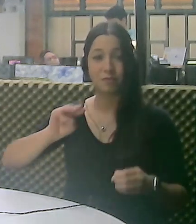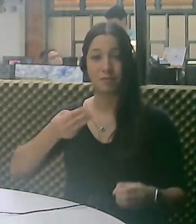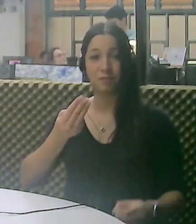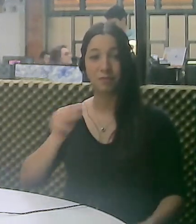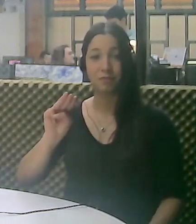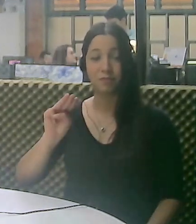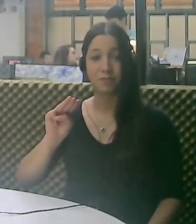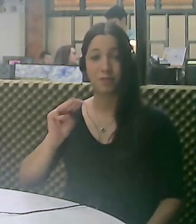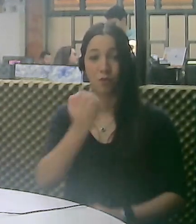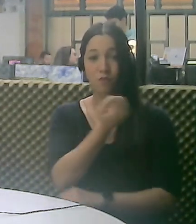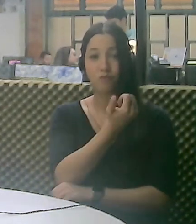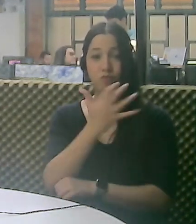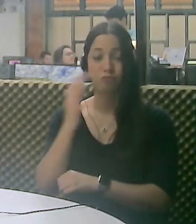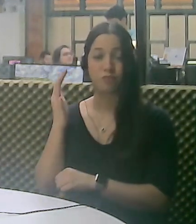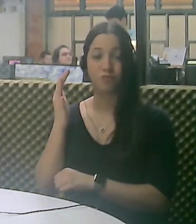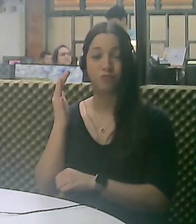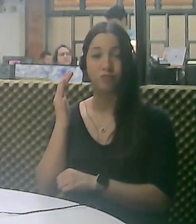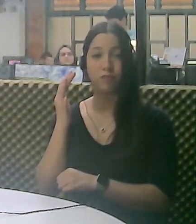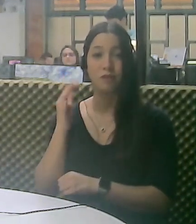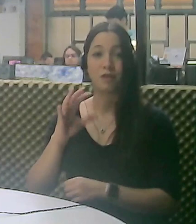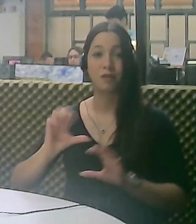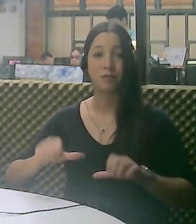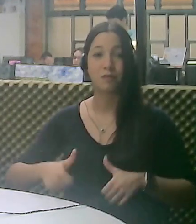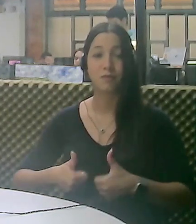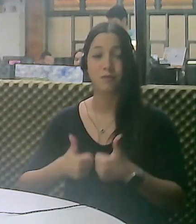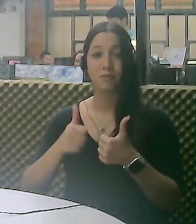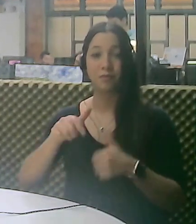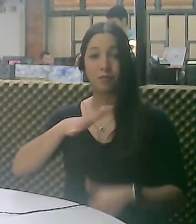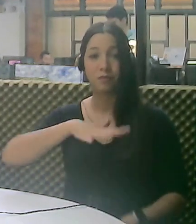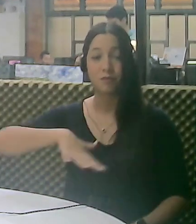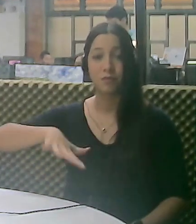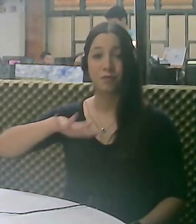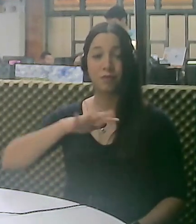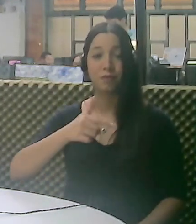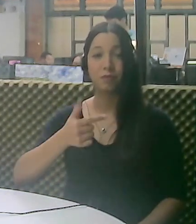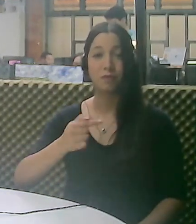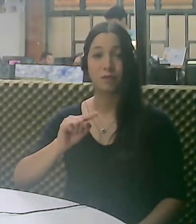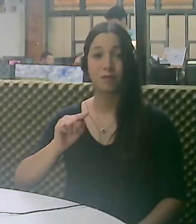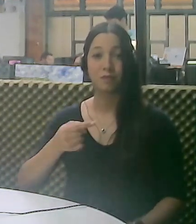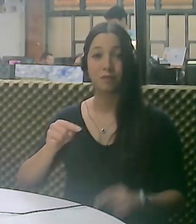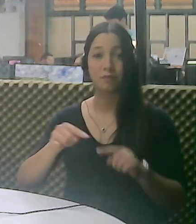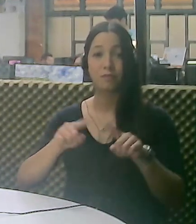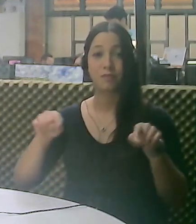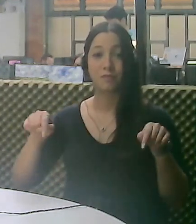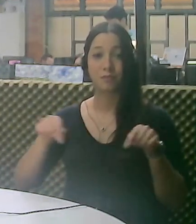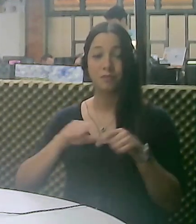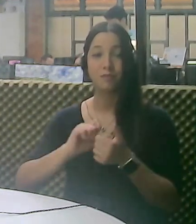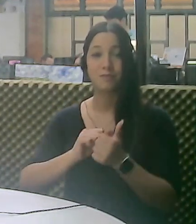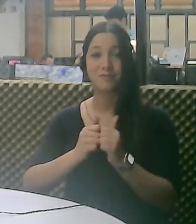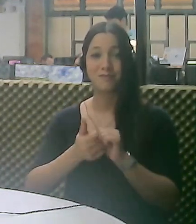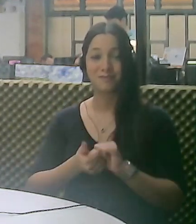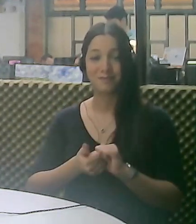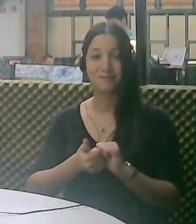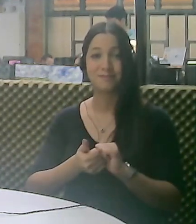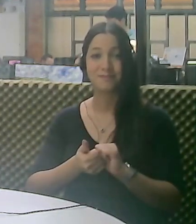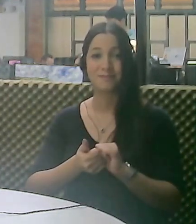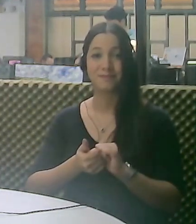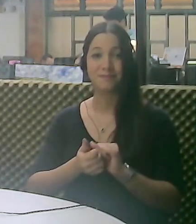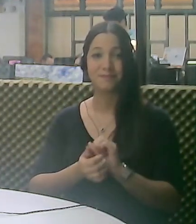de árvores nativas e recuperou uma área equivalente a 7 mil campos de futebol.